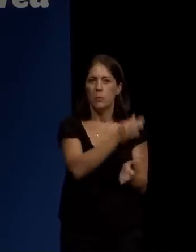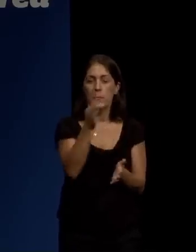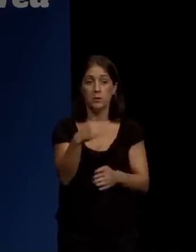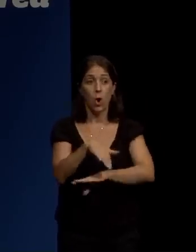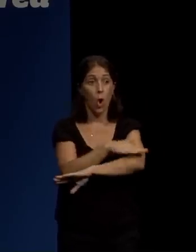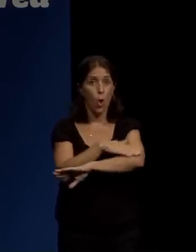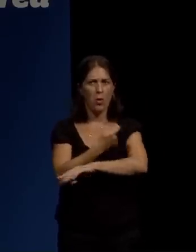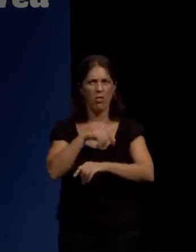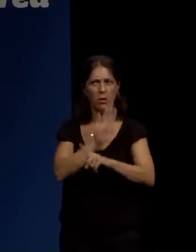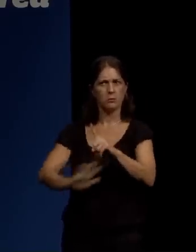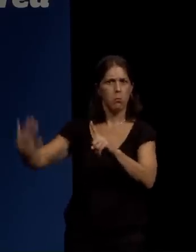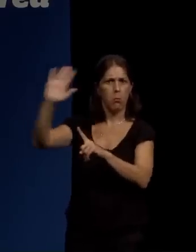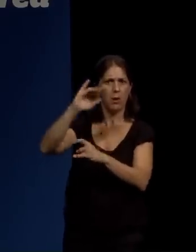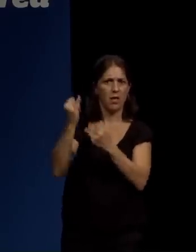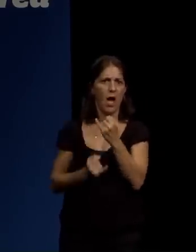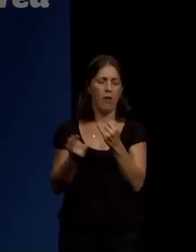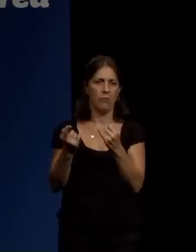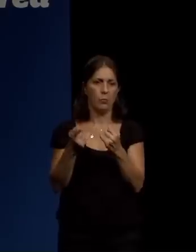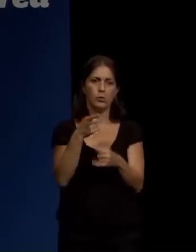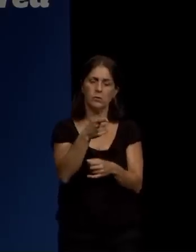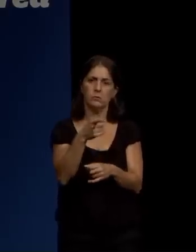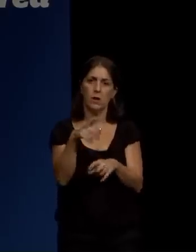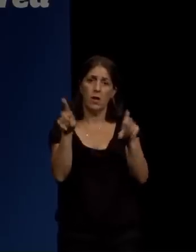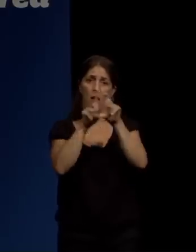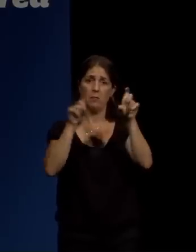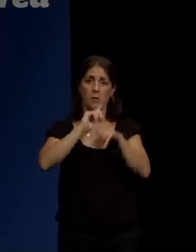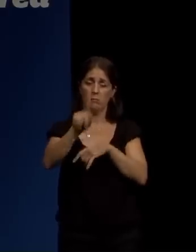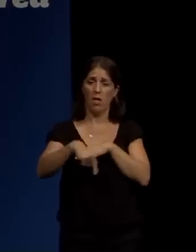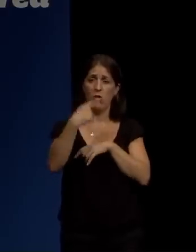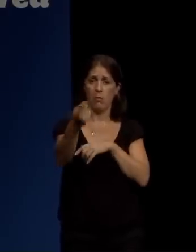o Goberno do Estado saque xa a subasta para poder viabilizar a empresa o ano que ven.